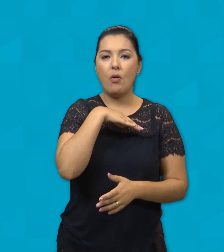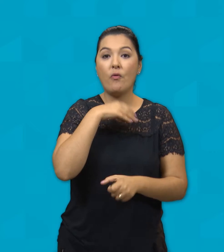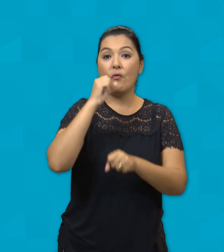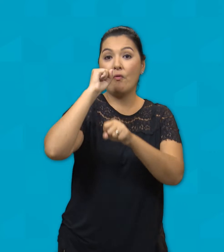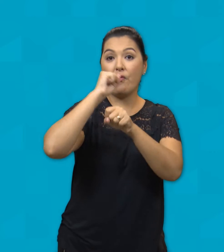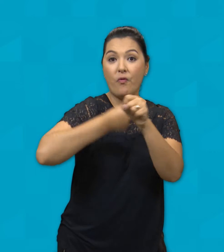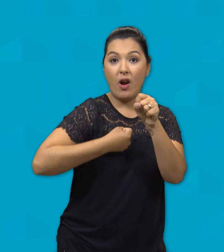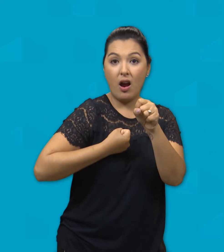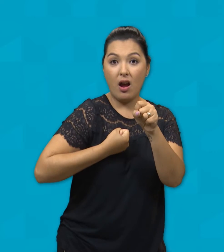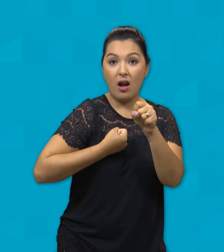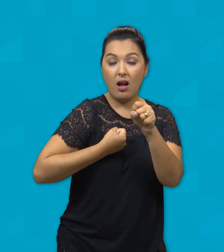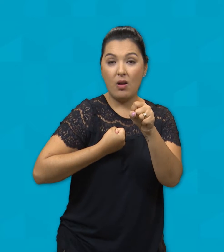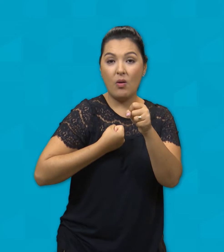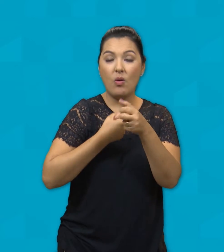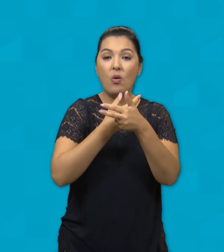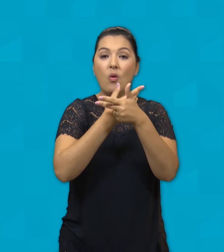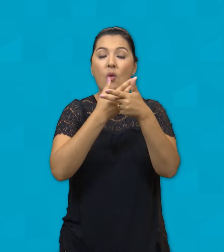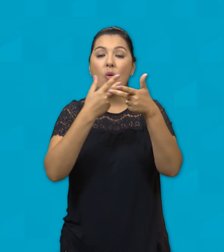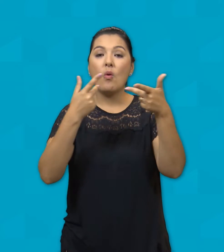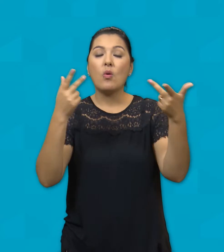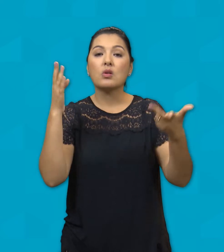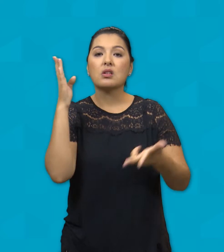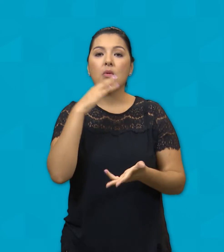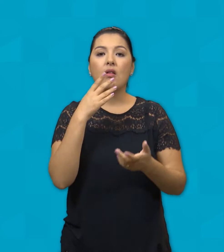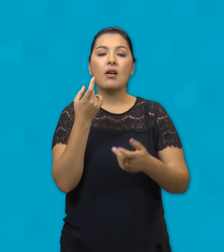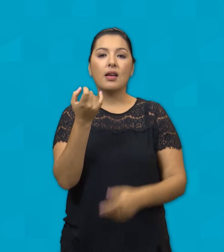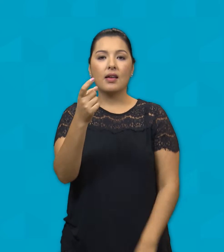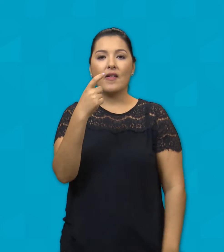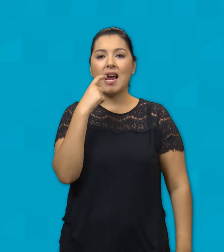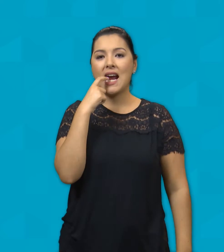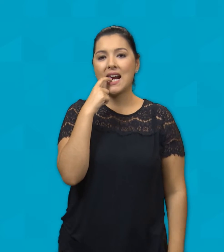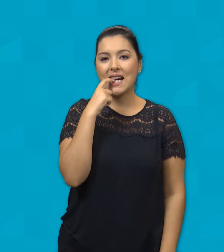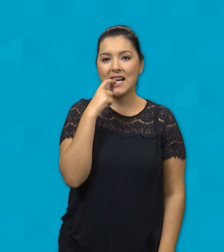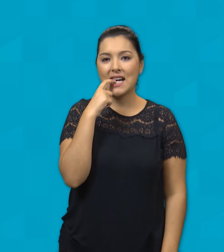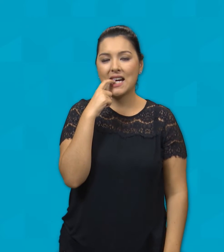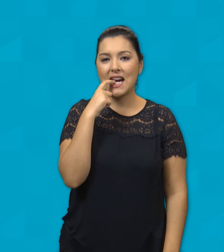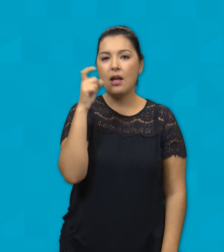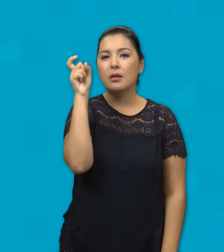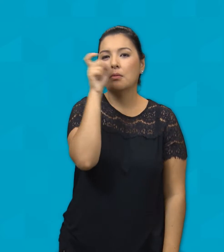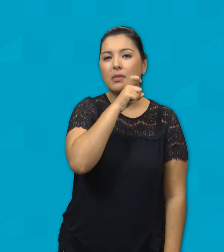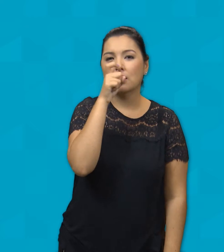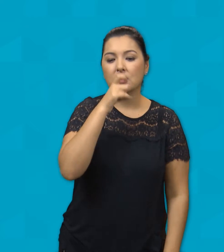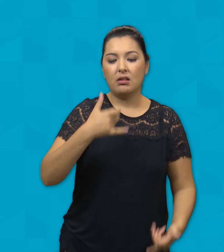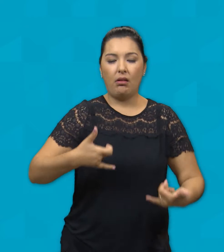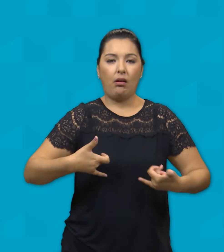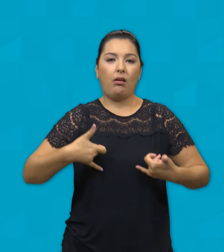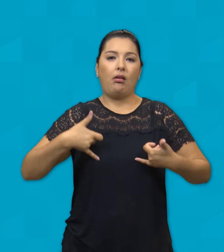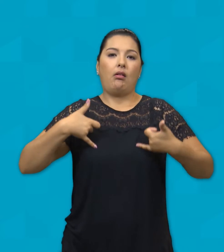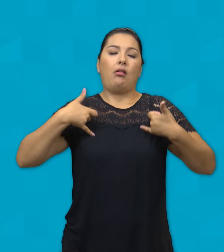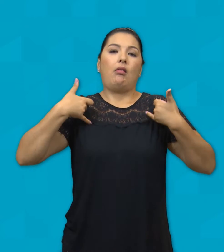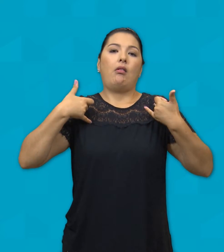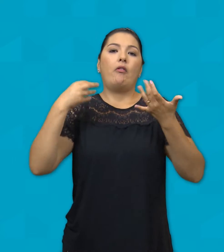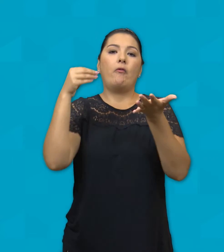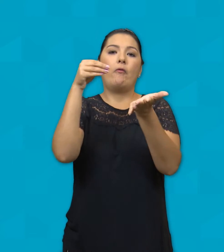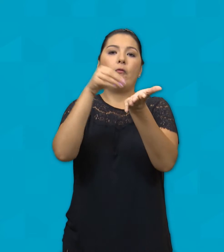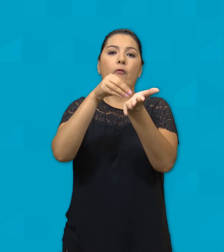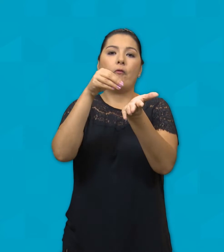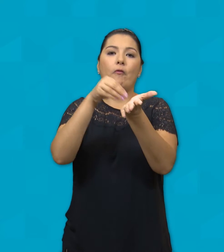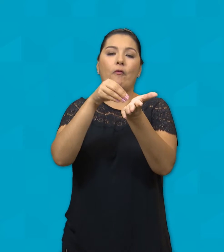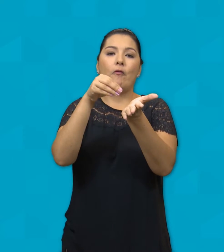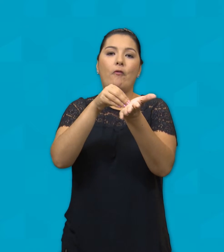fraudes, devassidão, inveja, calúnia, orgulho, falta de